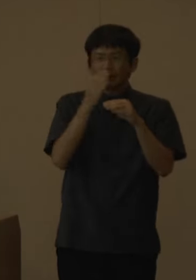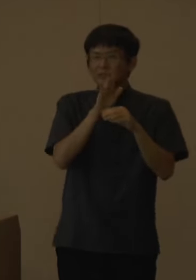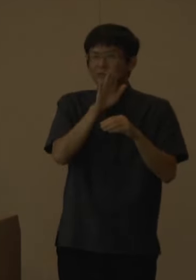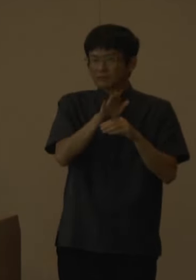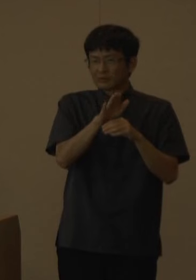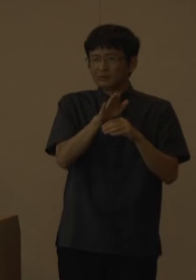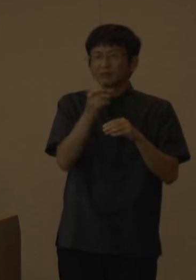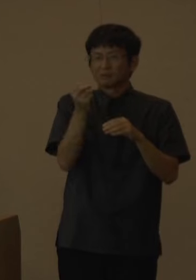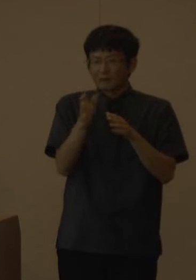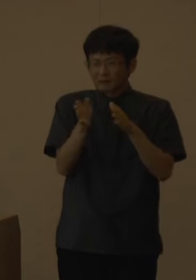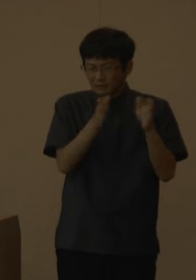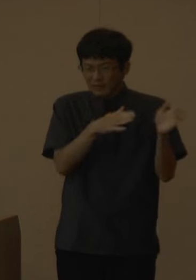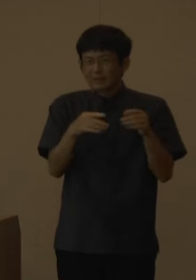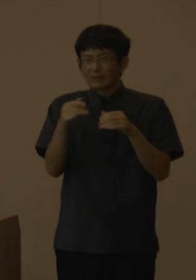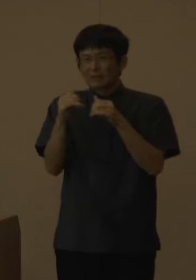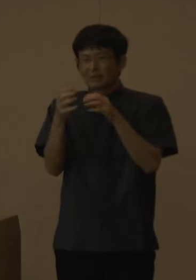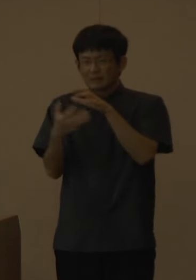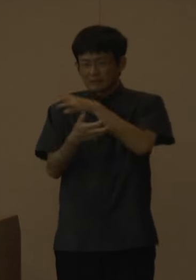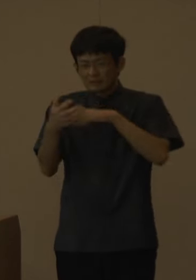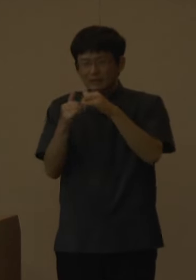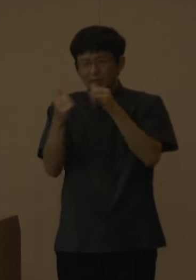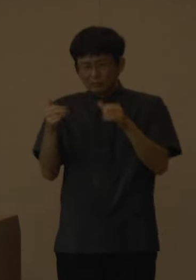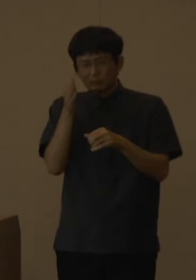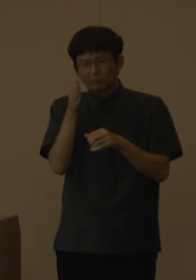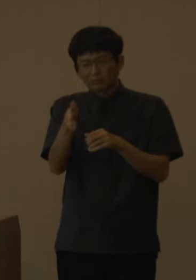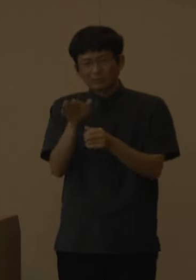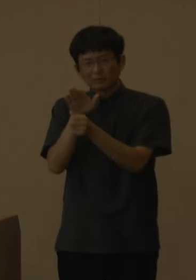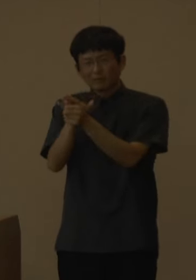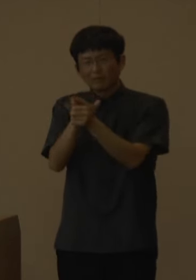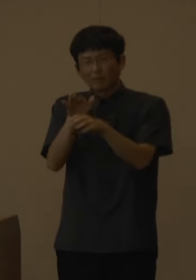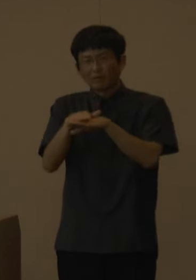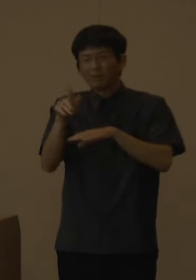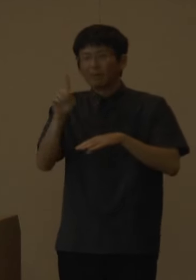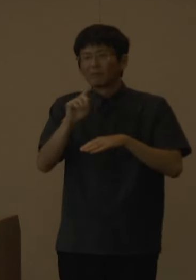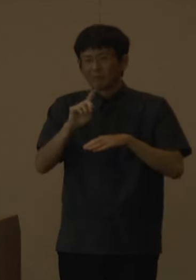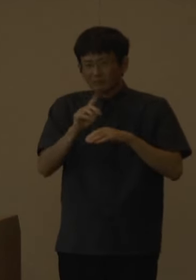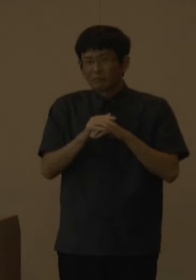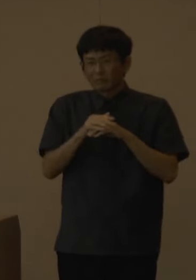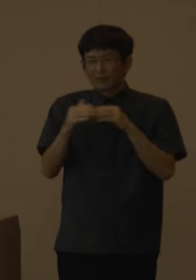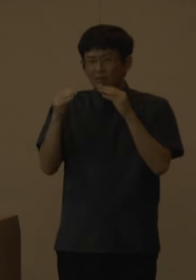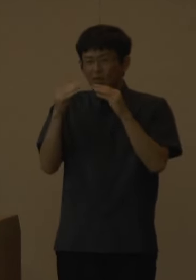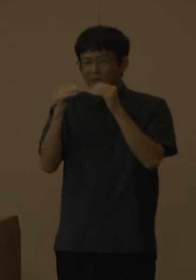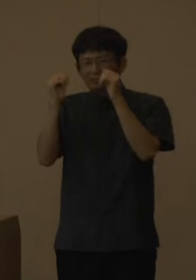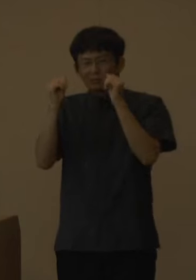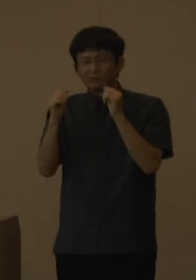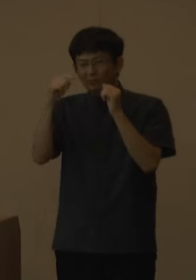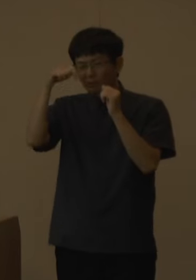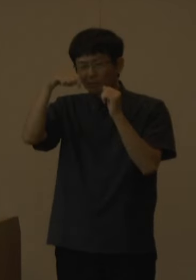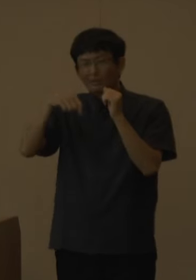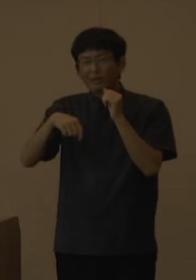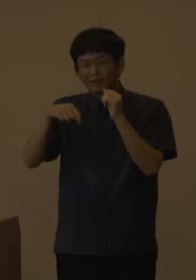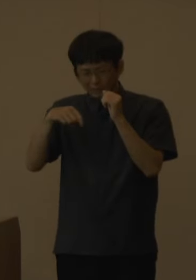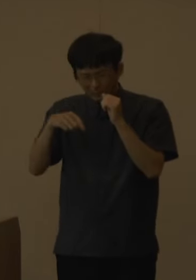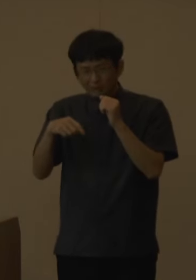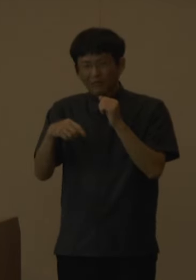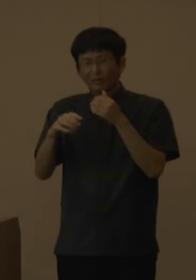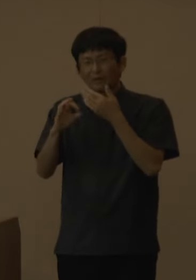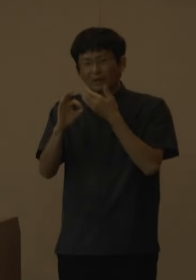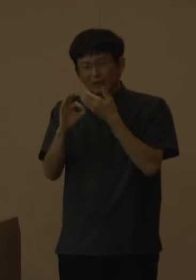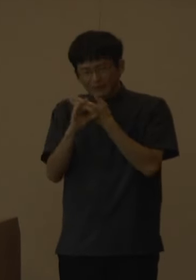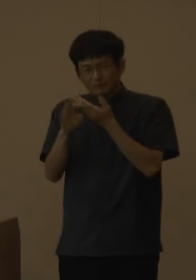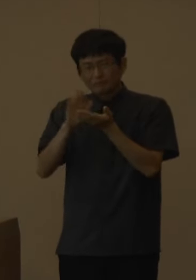から、被災者への直接支援といたしましては、この住居の応急処理です、応急修理